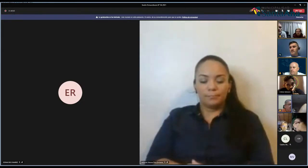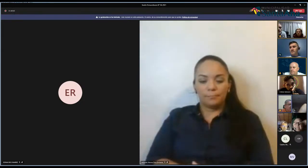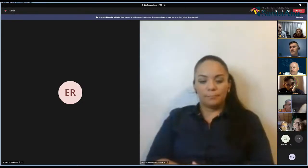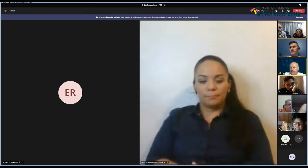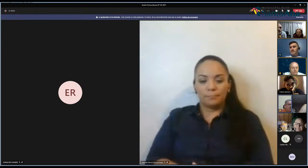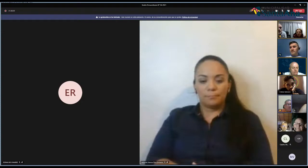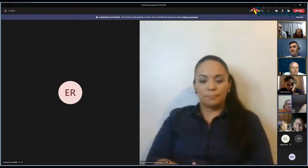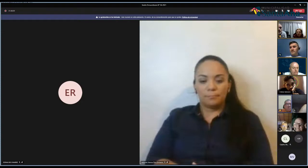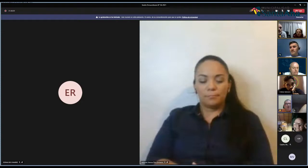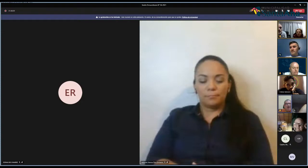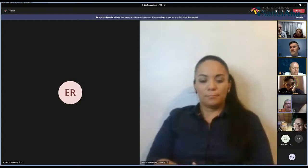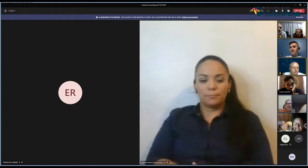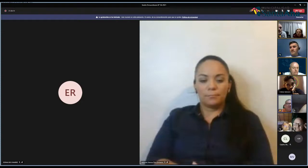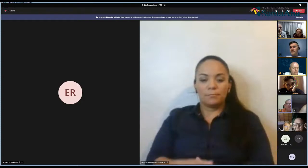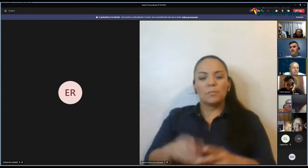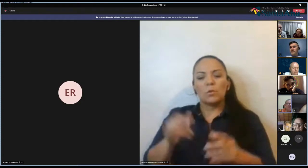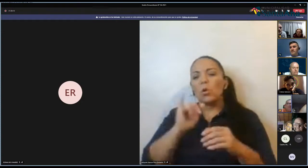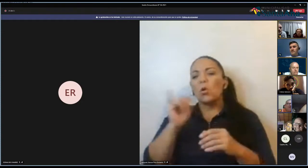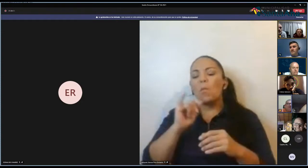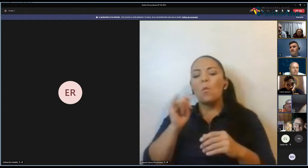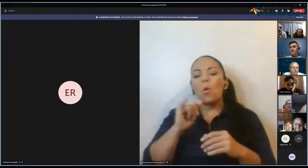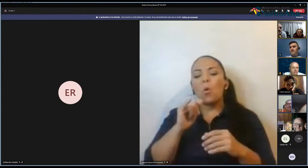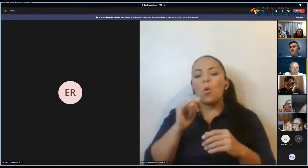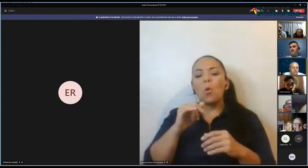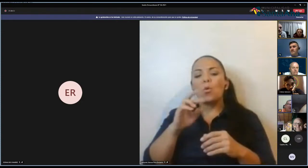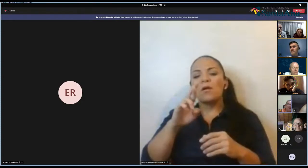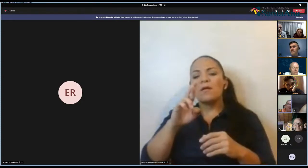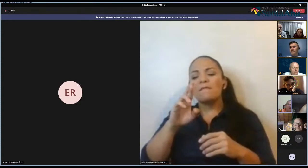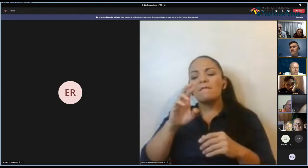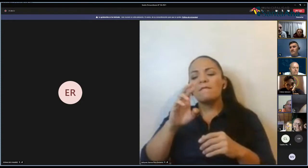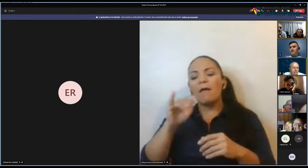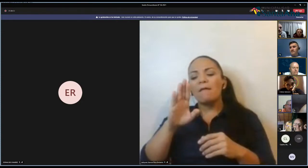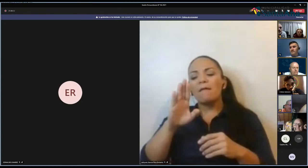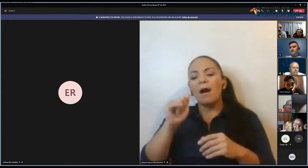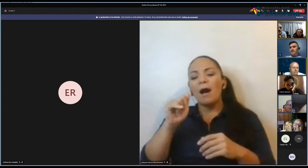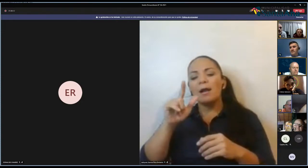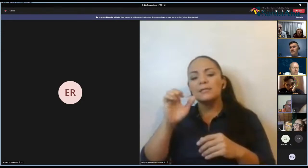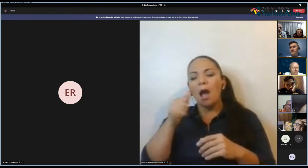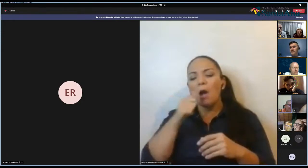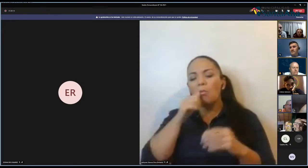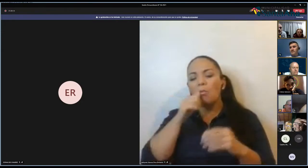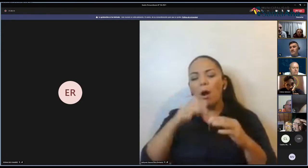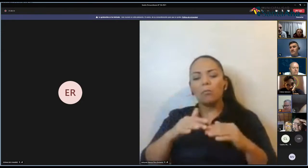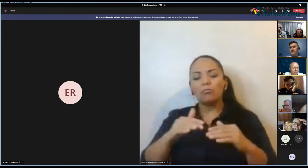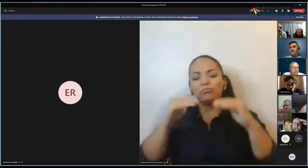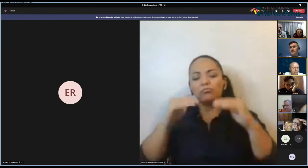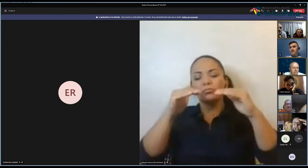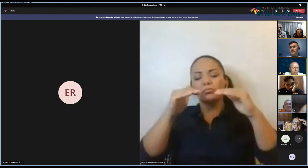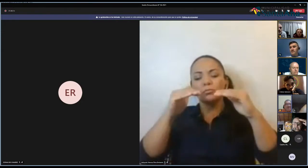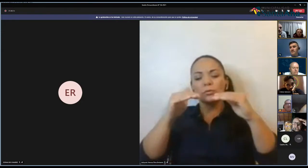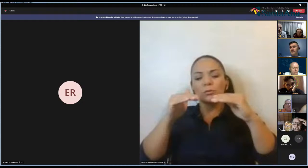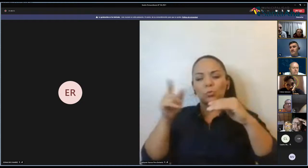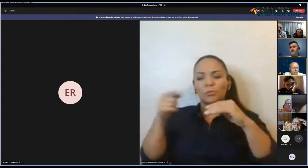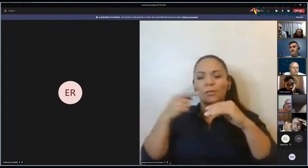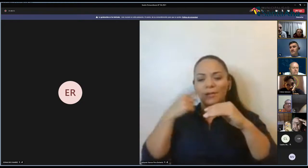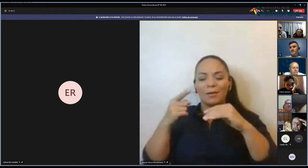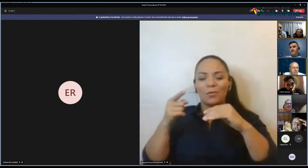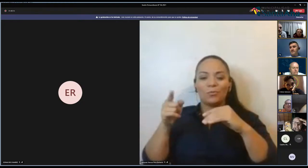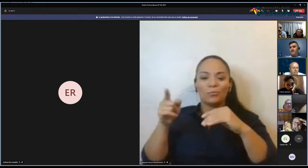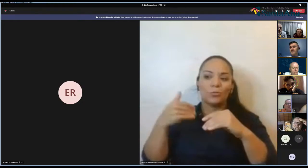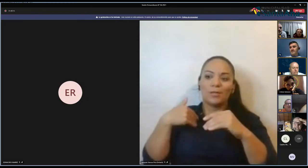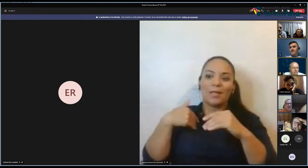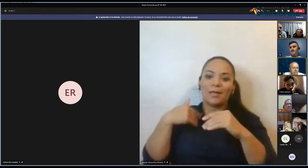digamos como un rebalse posiblemente usted utilizó otra palabra evidentemente que esté bien lo digo que usted no tiene aspectos técnicos y